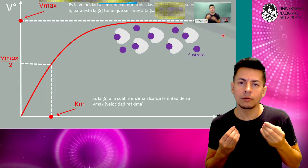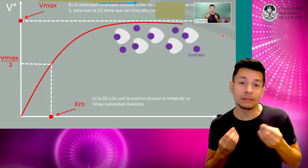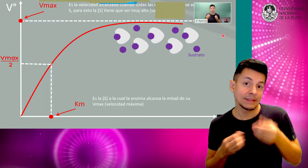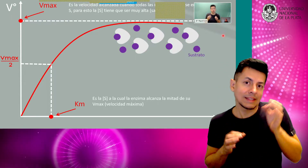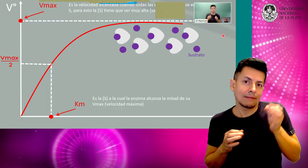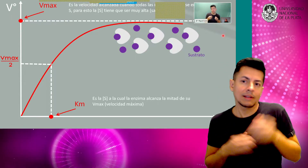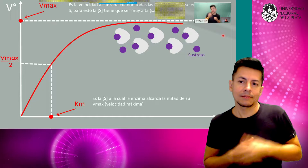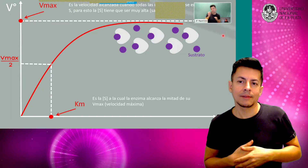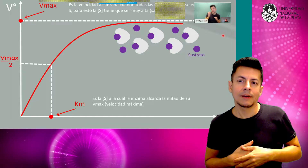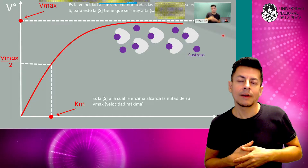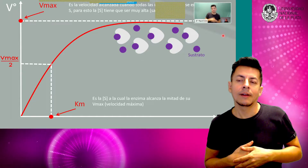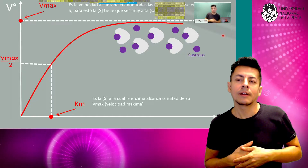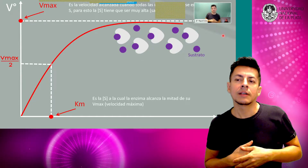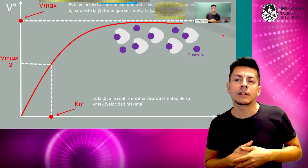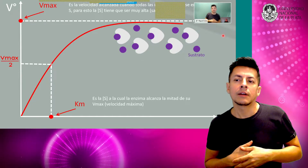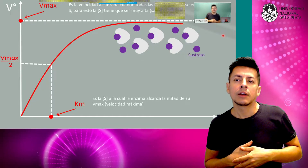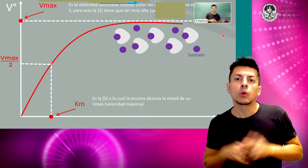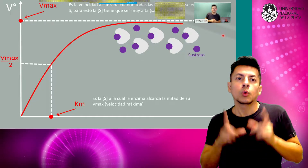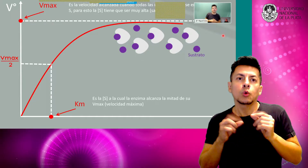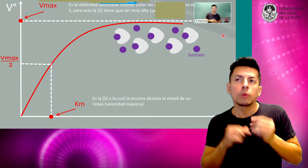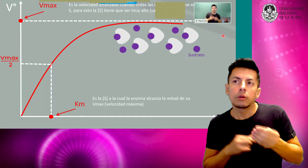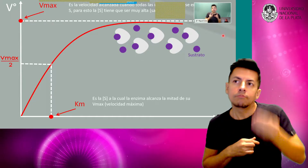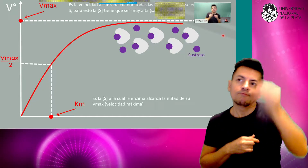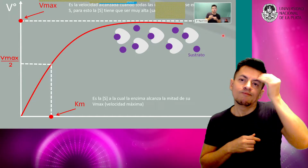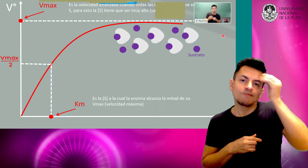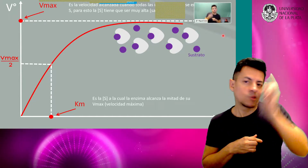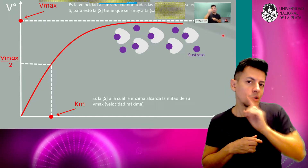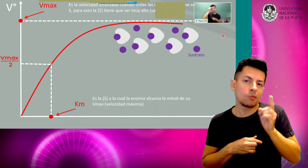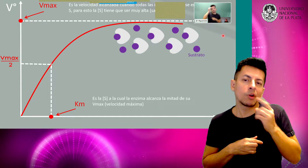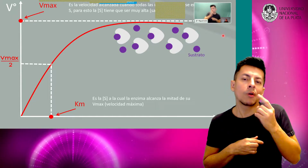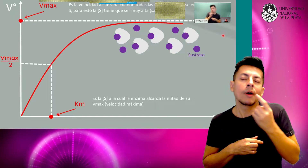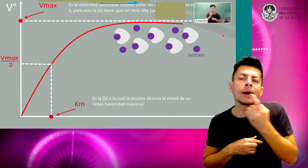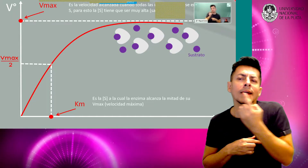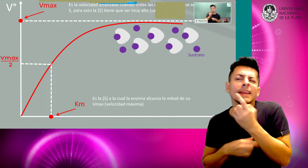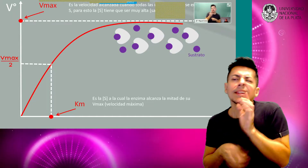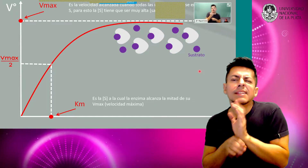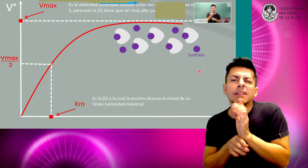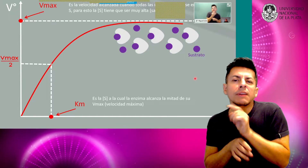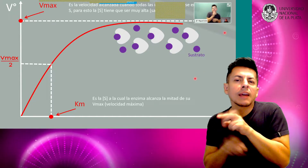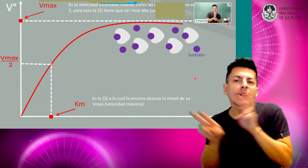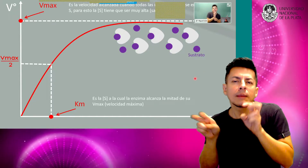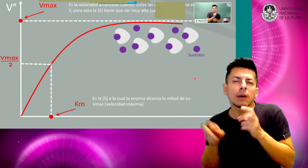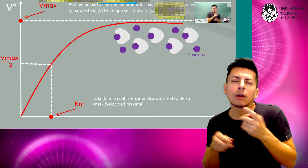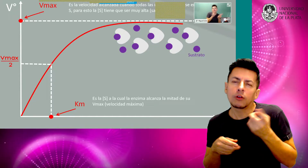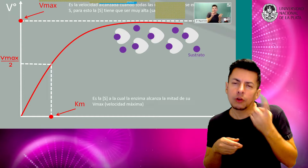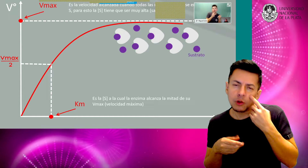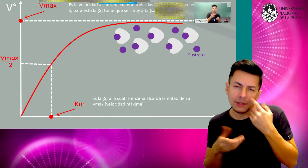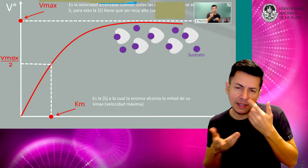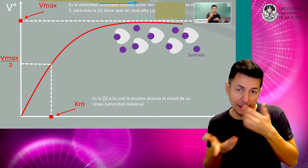saber el valor de los parámetros, pero sí qué significa cada uno de ellos. ¿Bien?